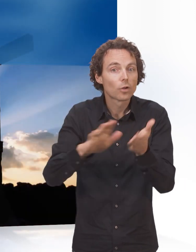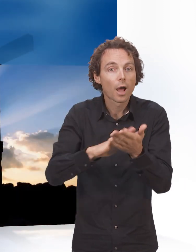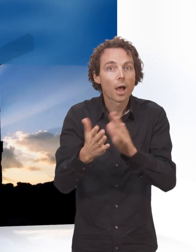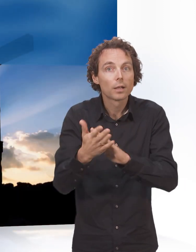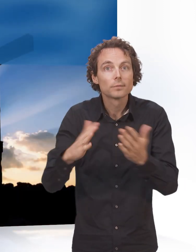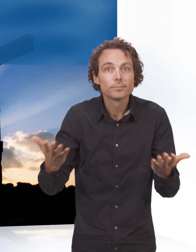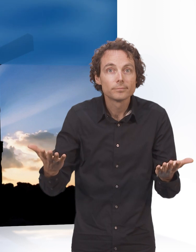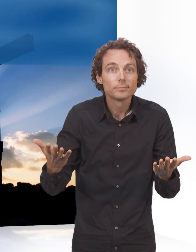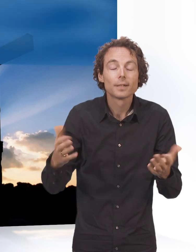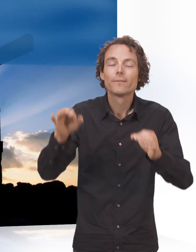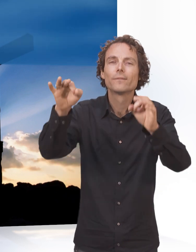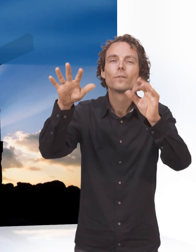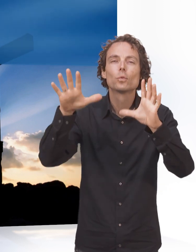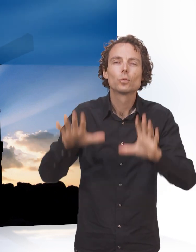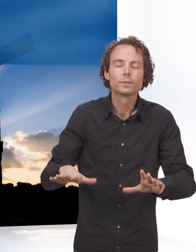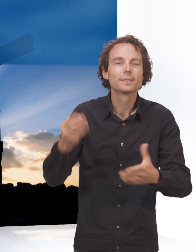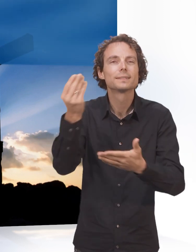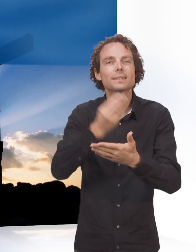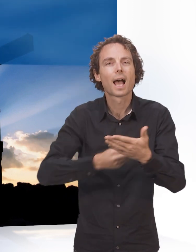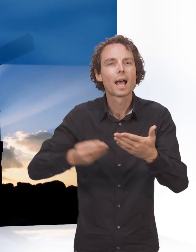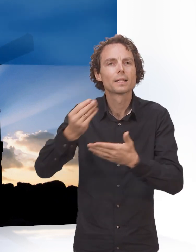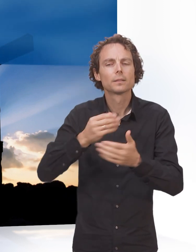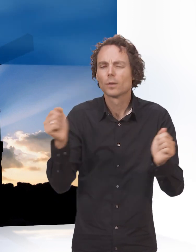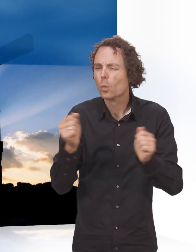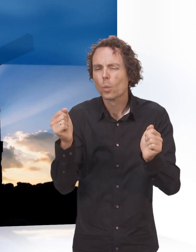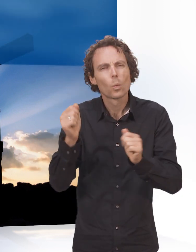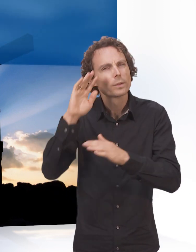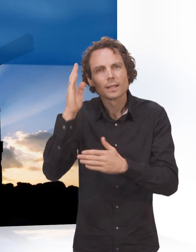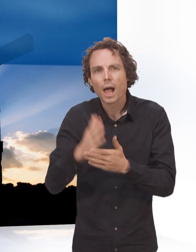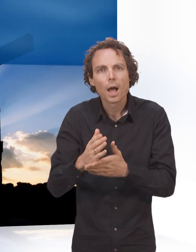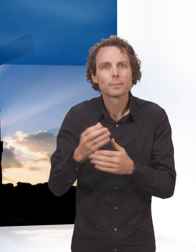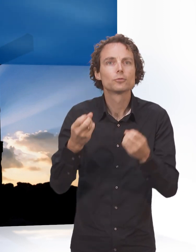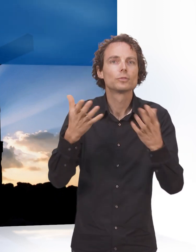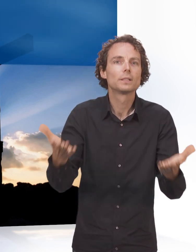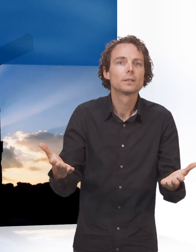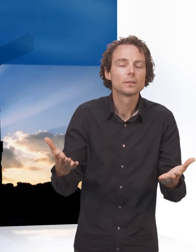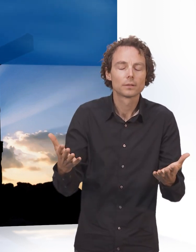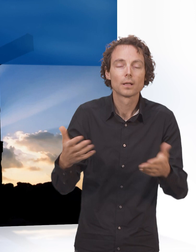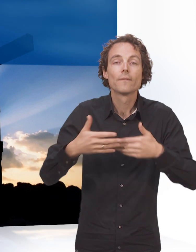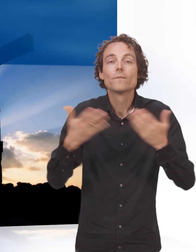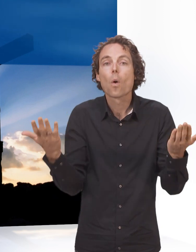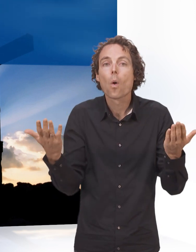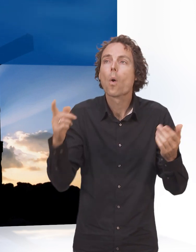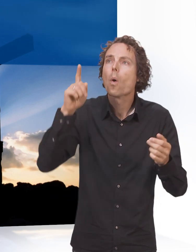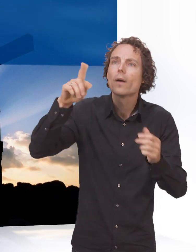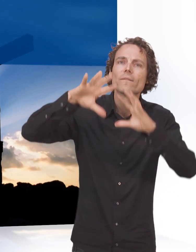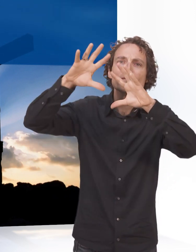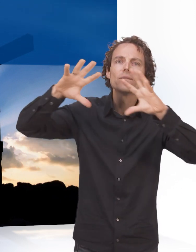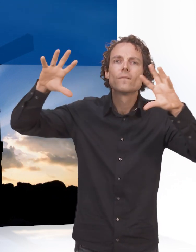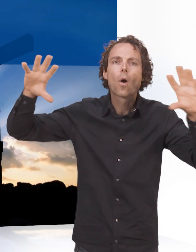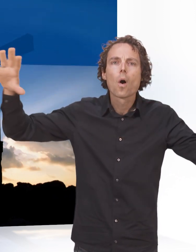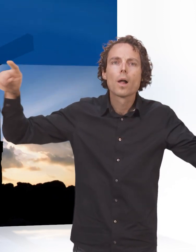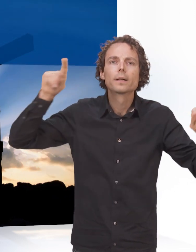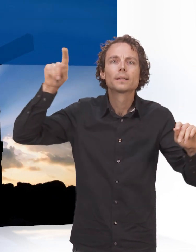Menschenhand. Wunder und Zeichen, Unglaubliches geschieht, wo